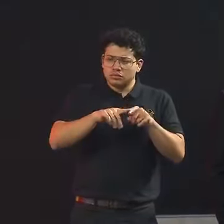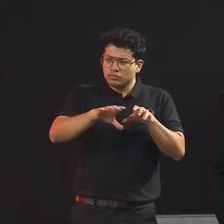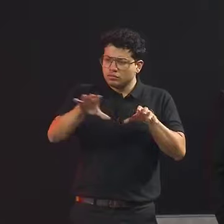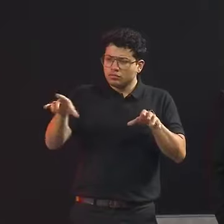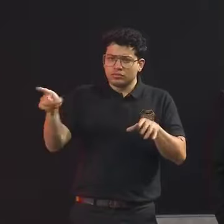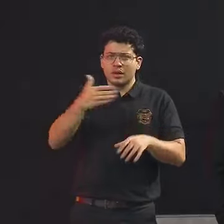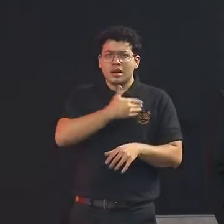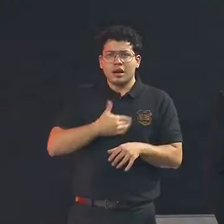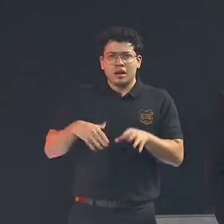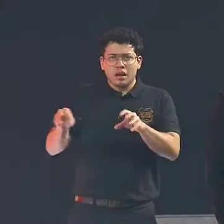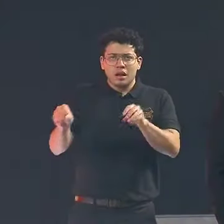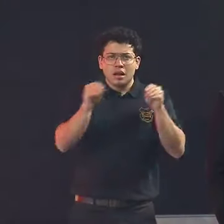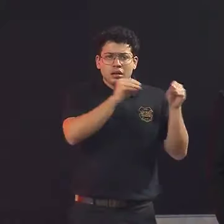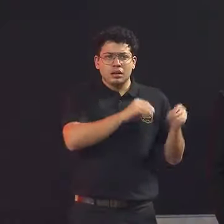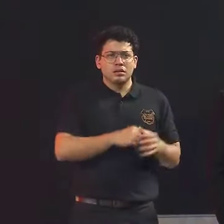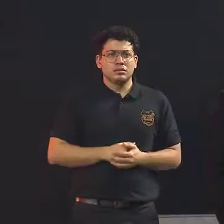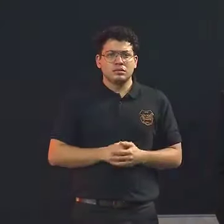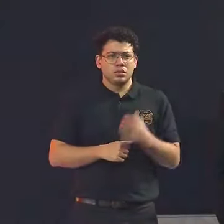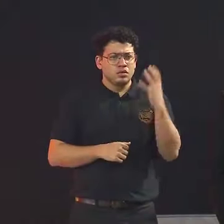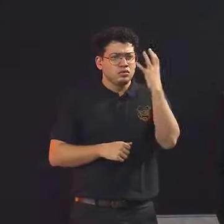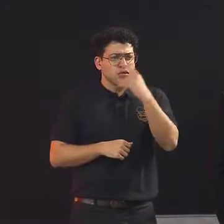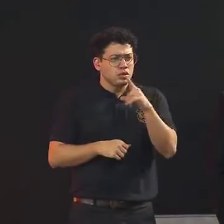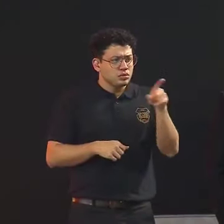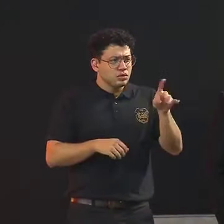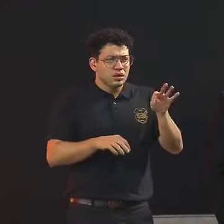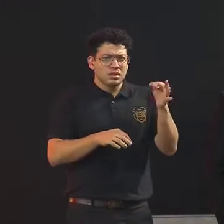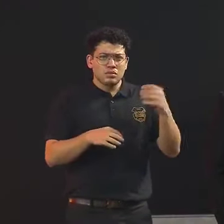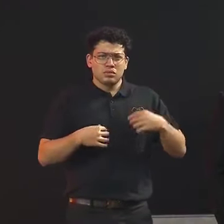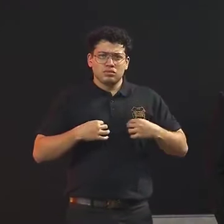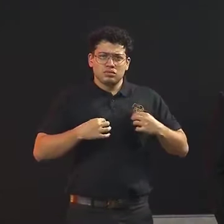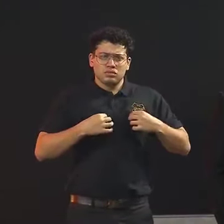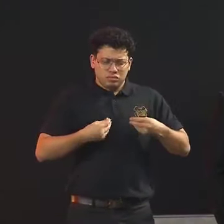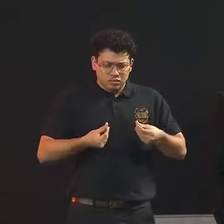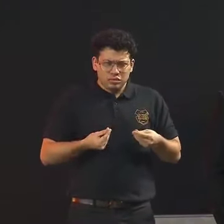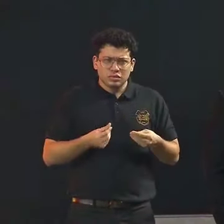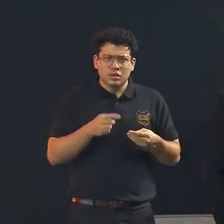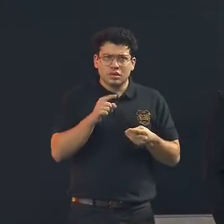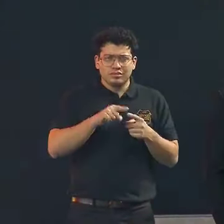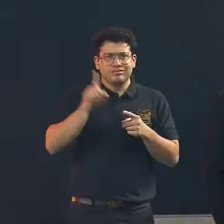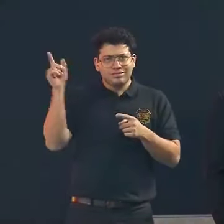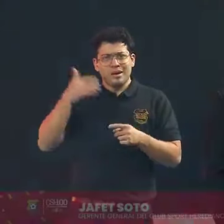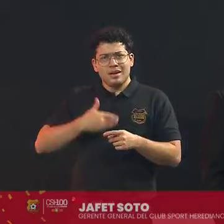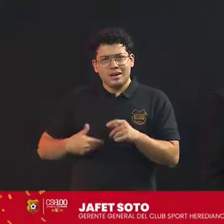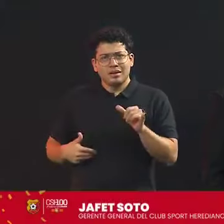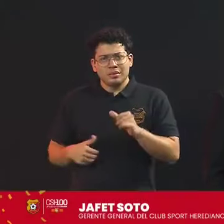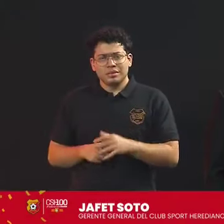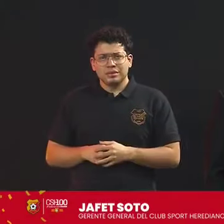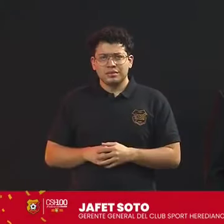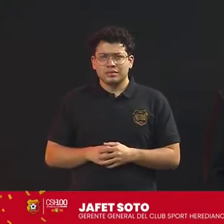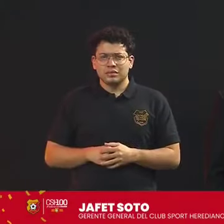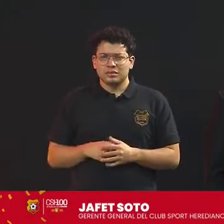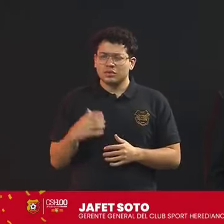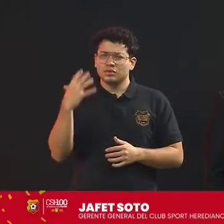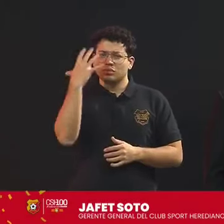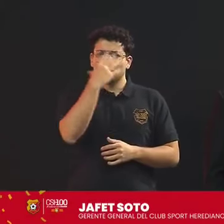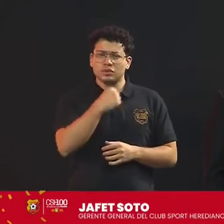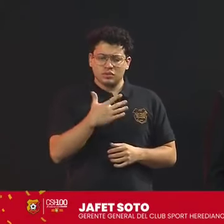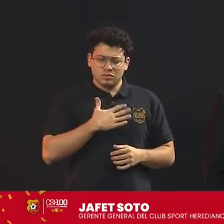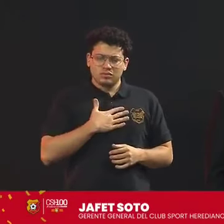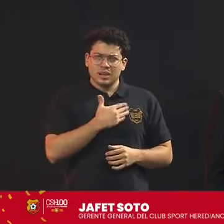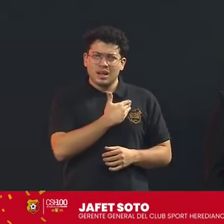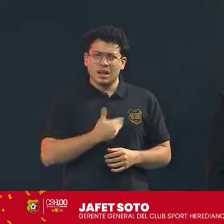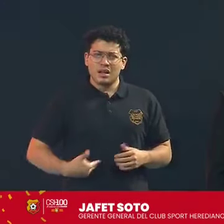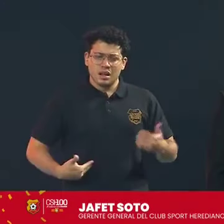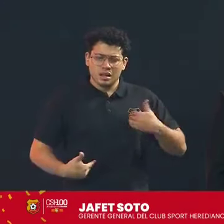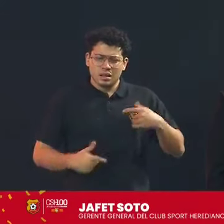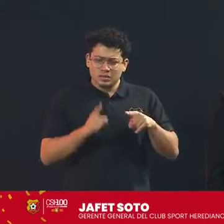Heredia, qué bueno sería tener este tipo de uniformes allá, qué lindo sería que mi herediano tuviera